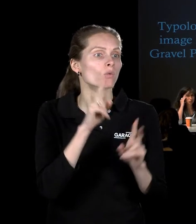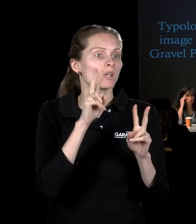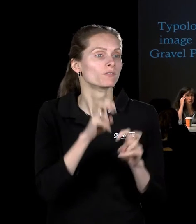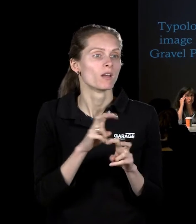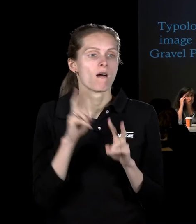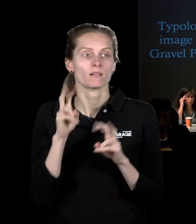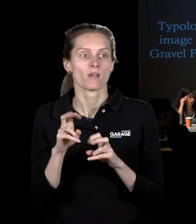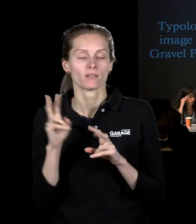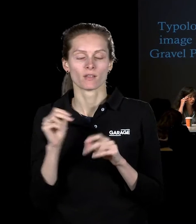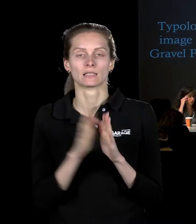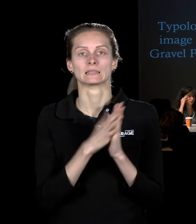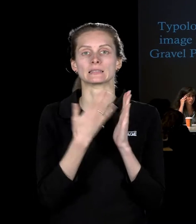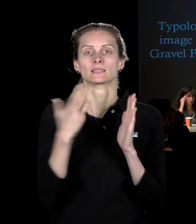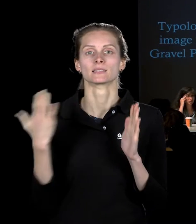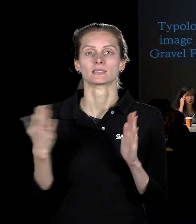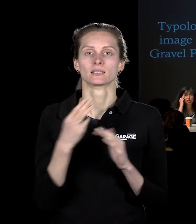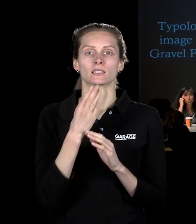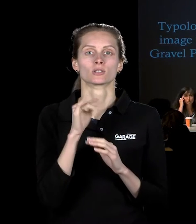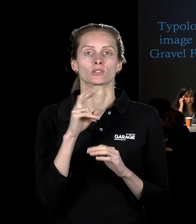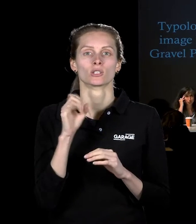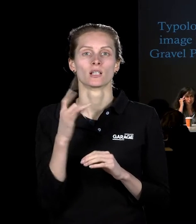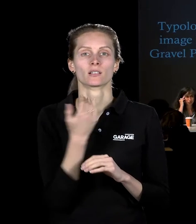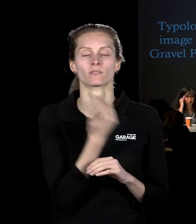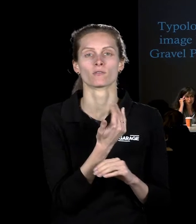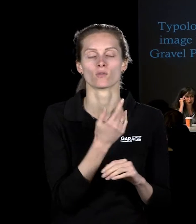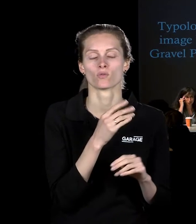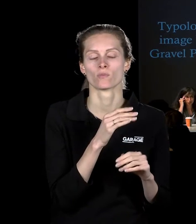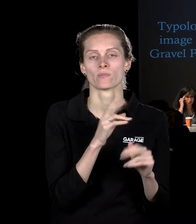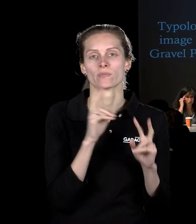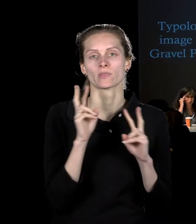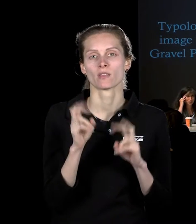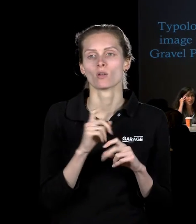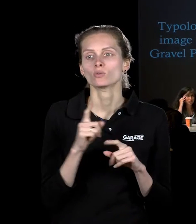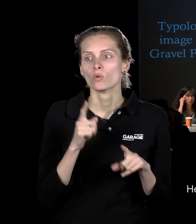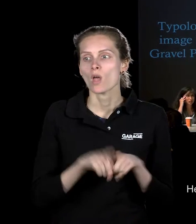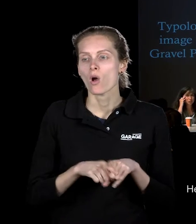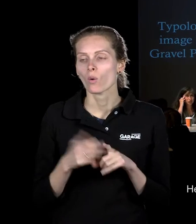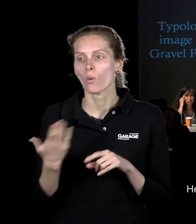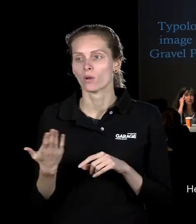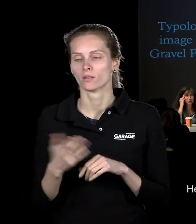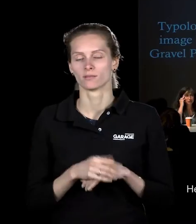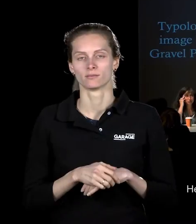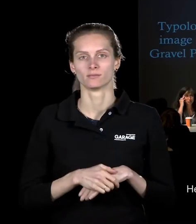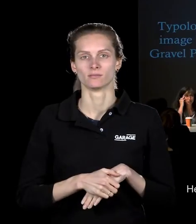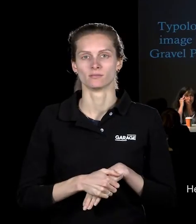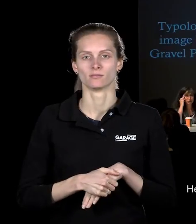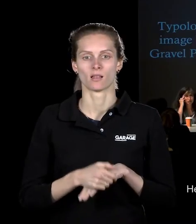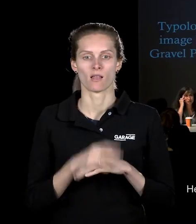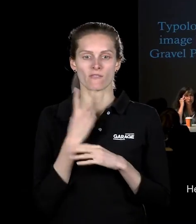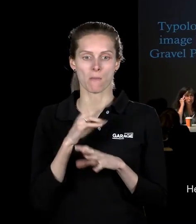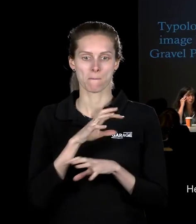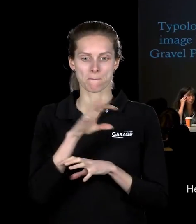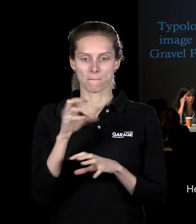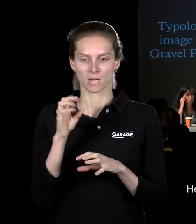Серия, которую как бы Шиллера называют, и для чего это служит вообще, что это такое. И вот это неузнавание этих предметов,